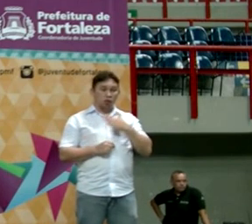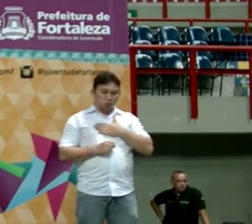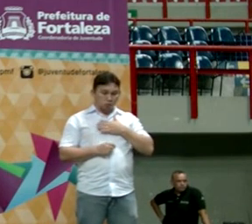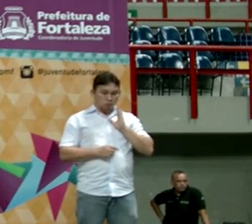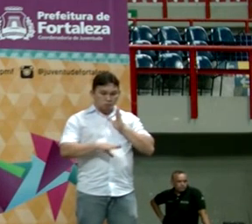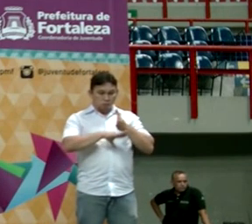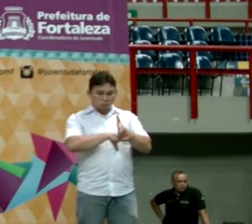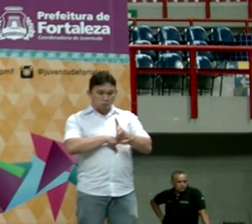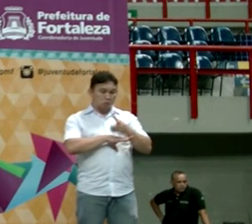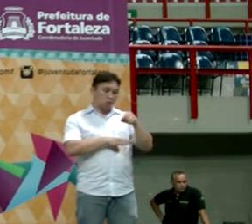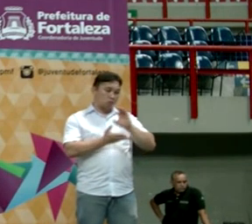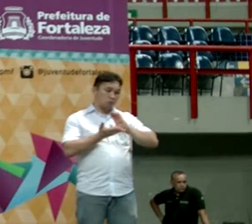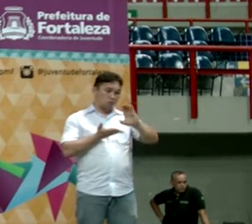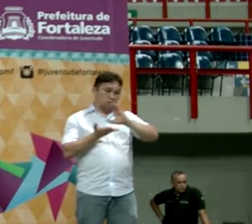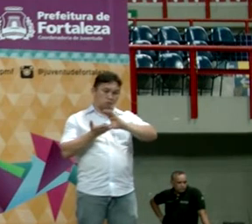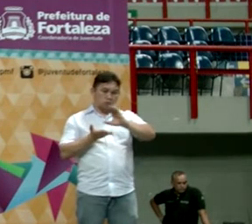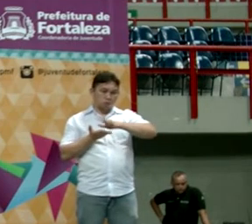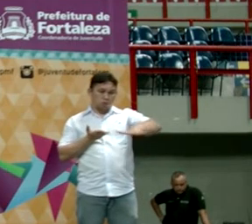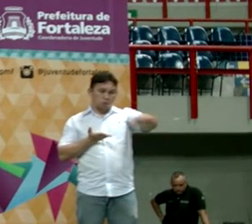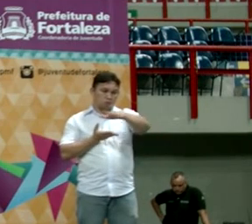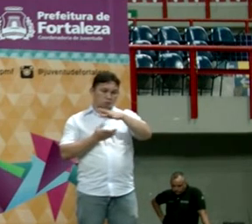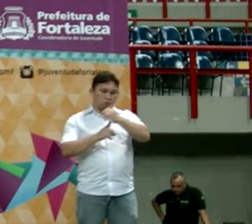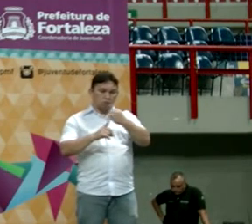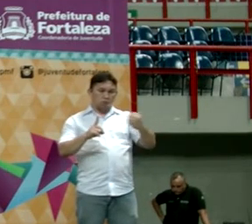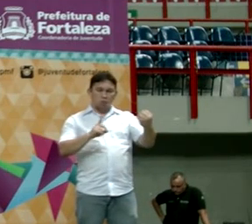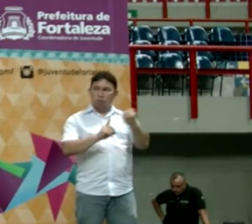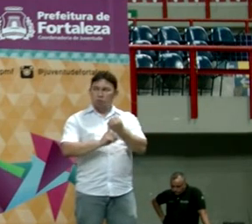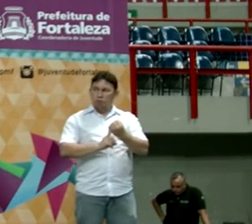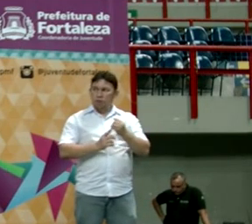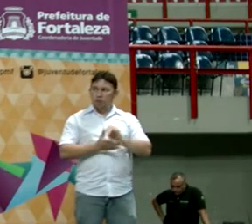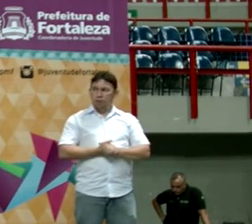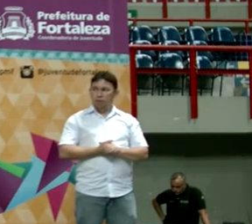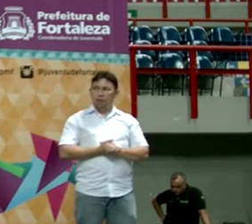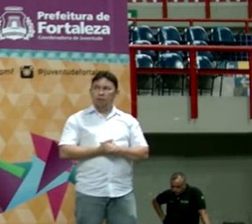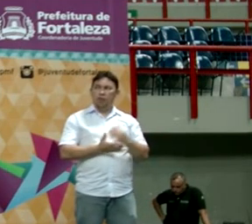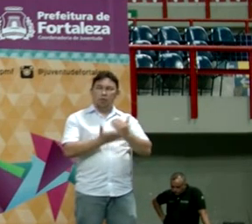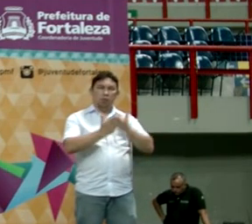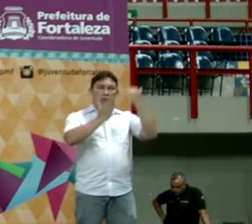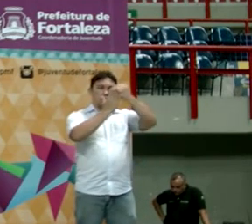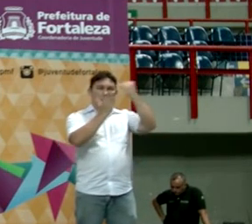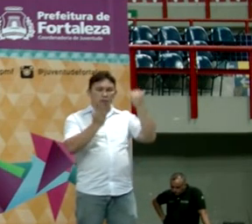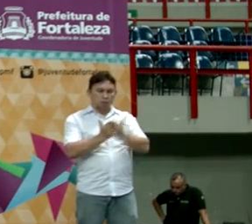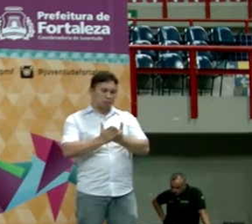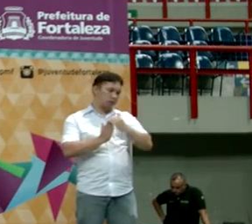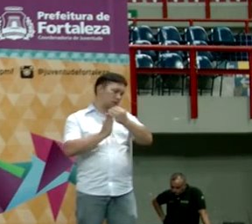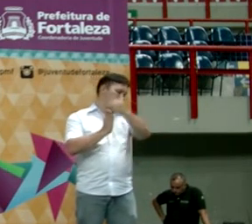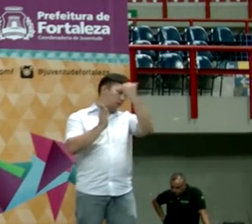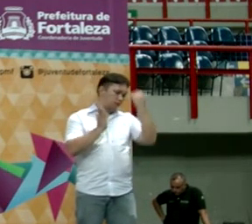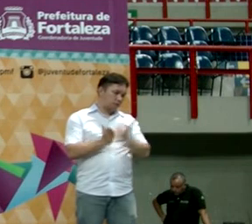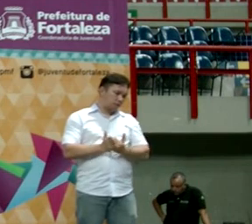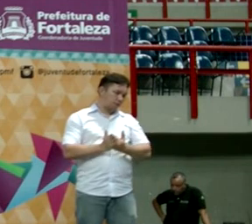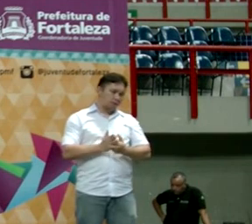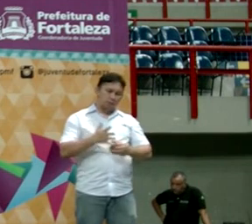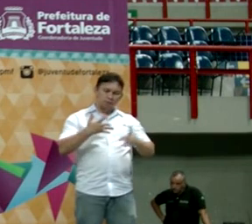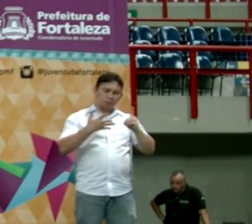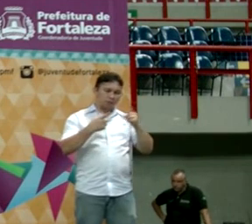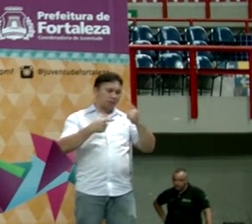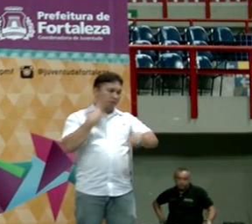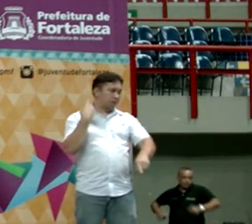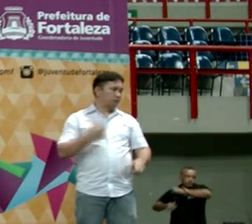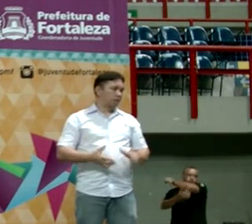jovem? É quando o governo gasta com a área social. No neoliberalismo eu gasto mais ou menos? Menos, não pode ser o item